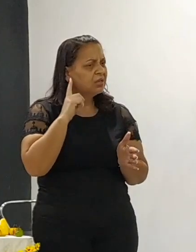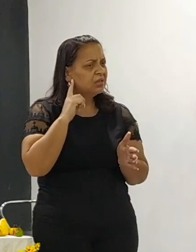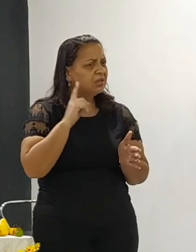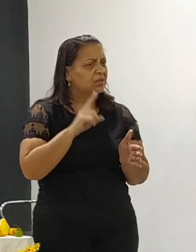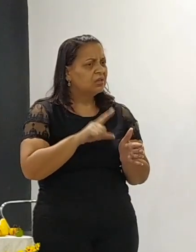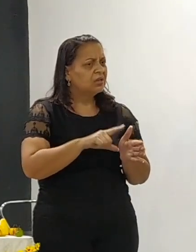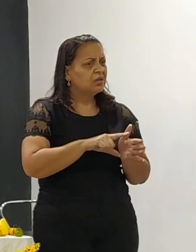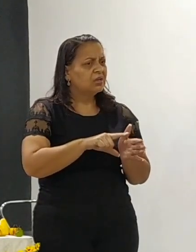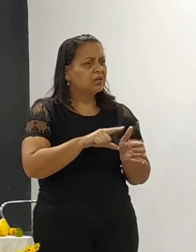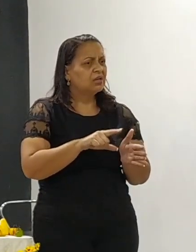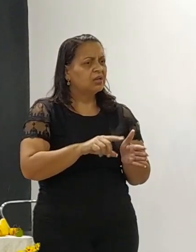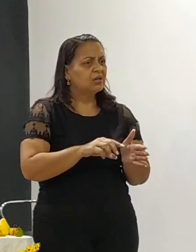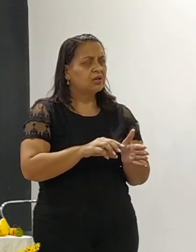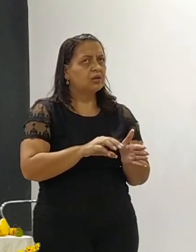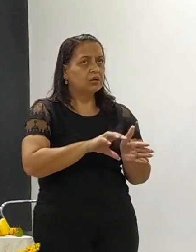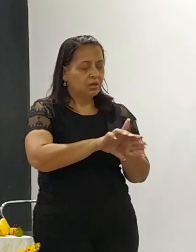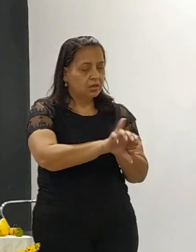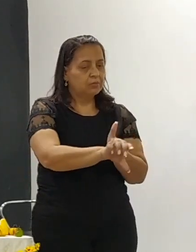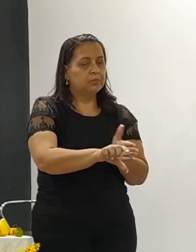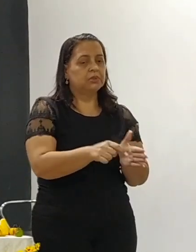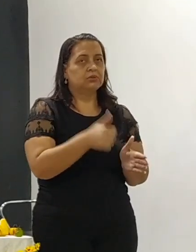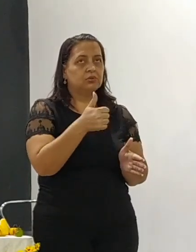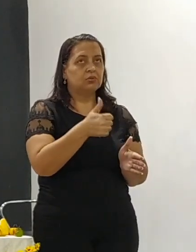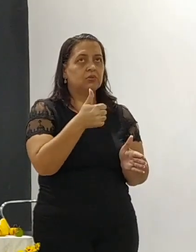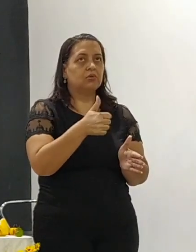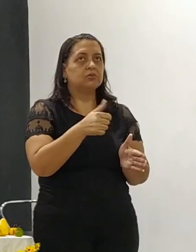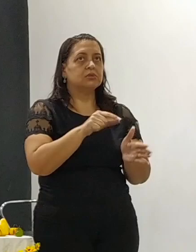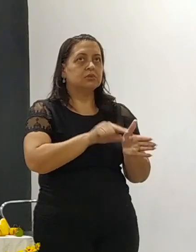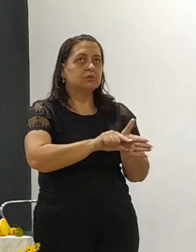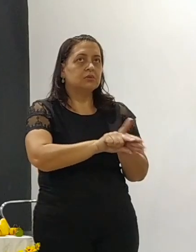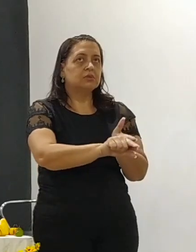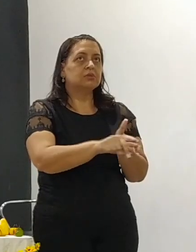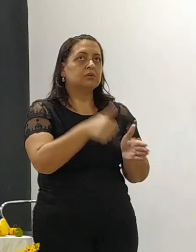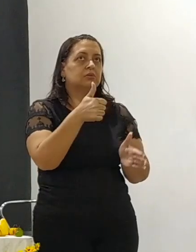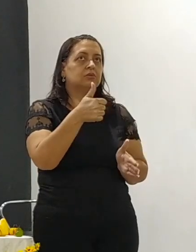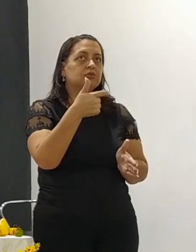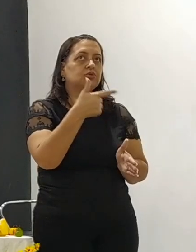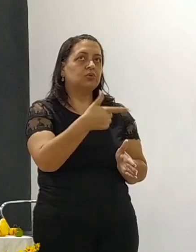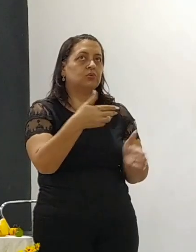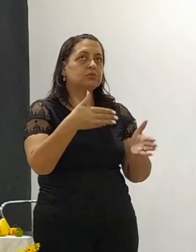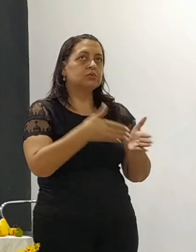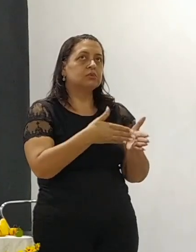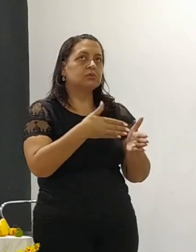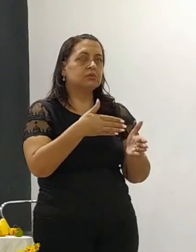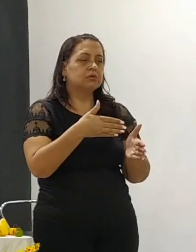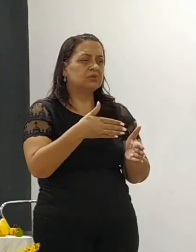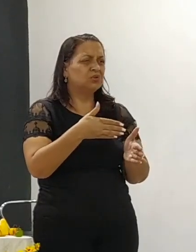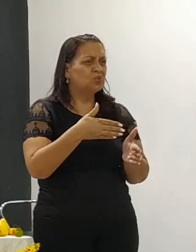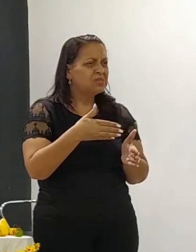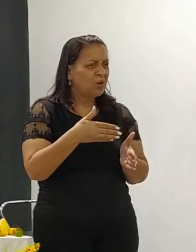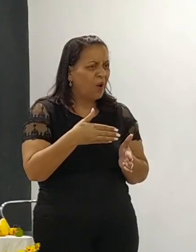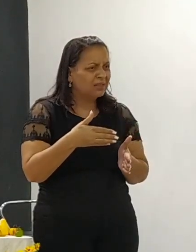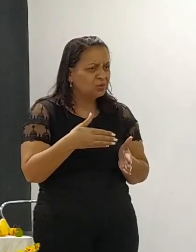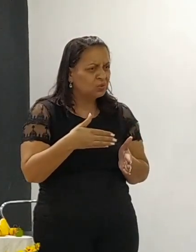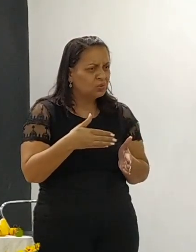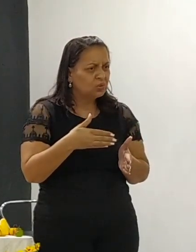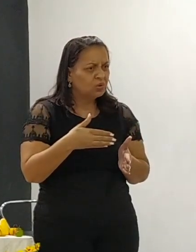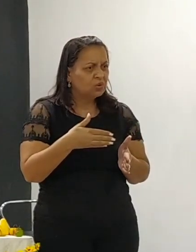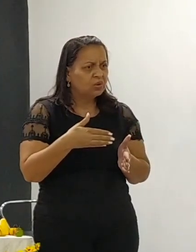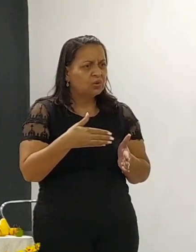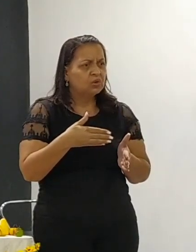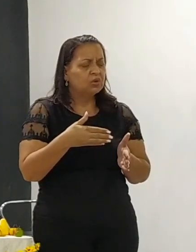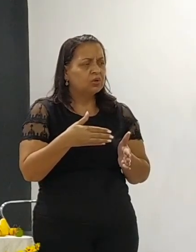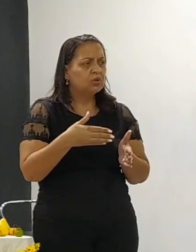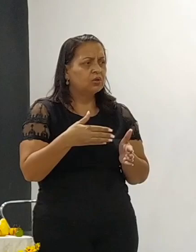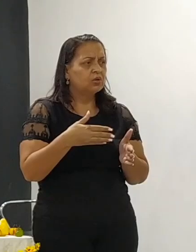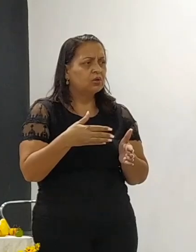Livro do profeta Isaías, capítulo 11, versículo de 12 a 4. Isso aí hoje está sobre a